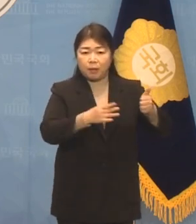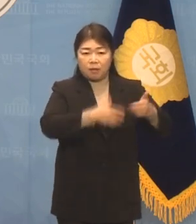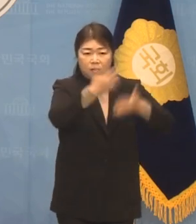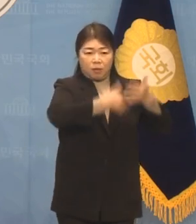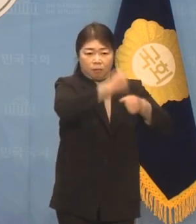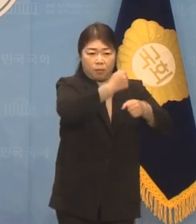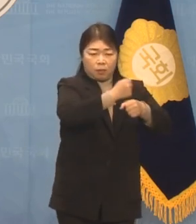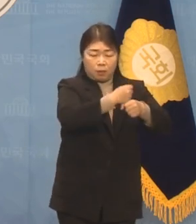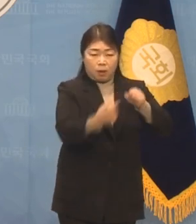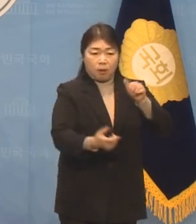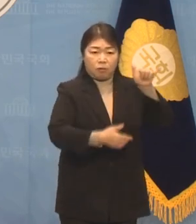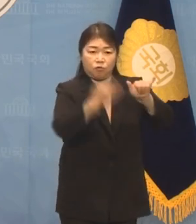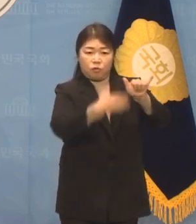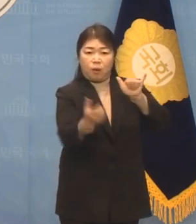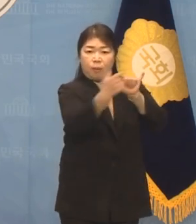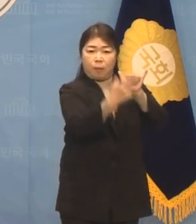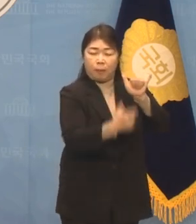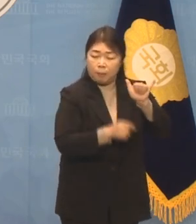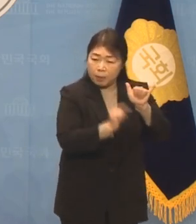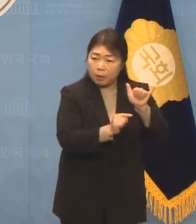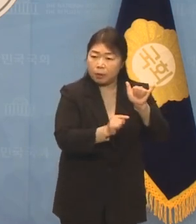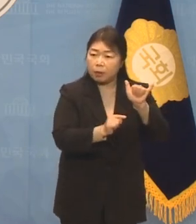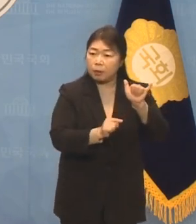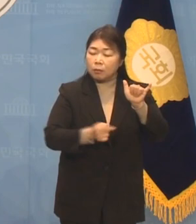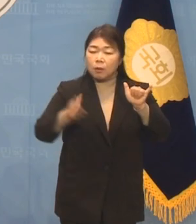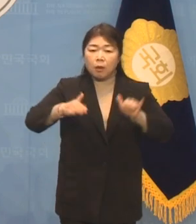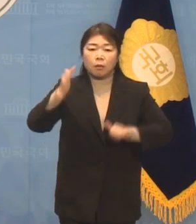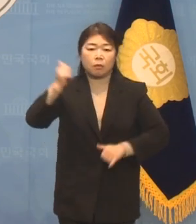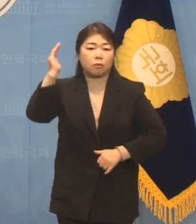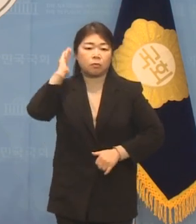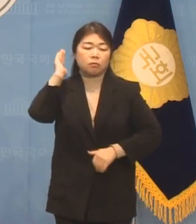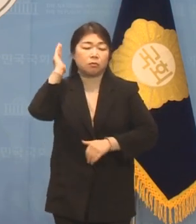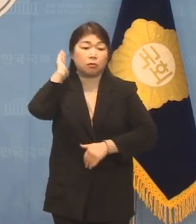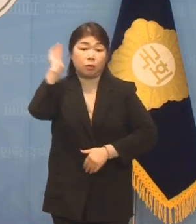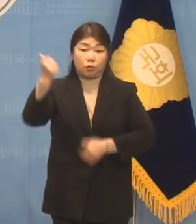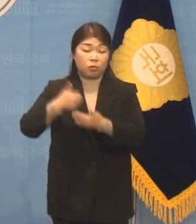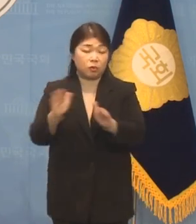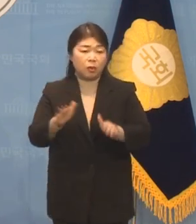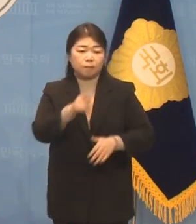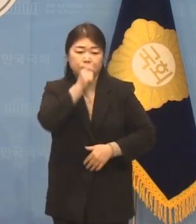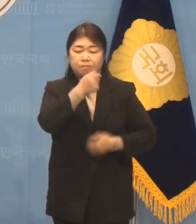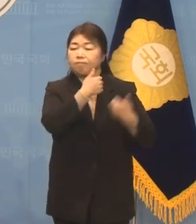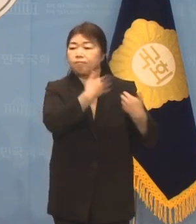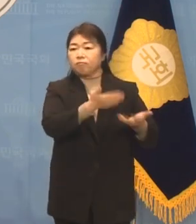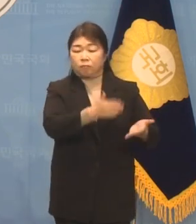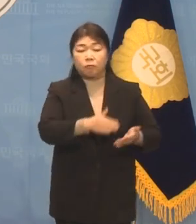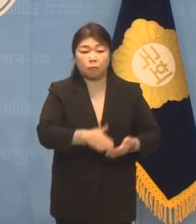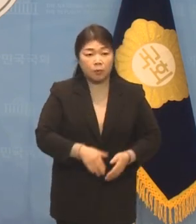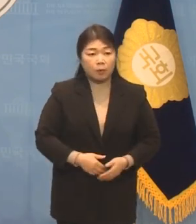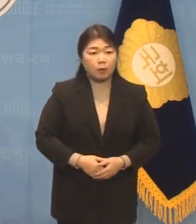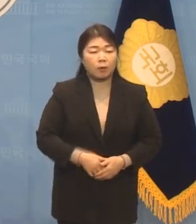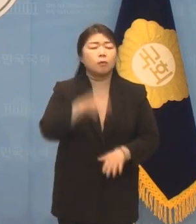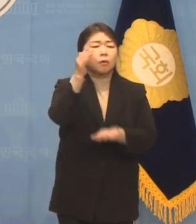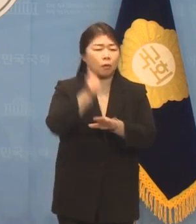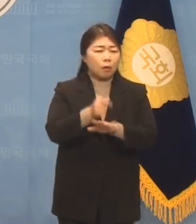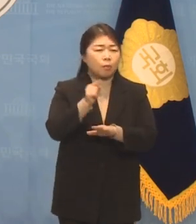영상 게재, 대통령실의 암묵적 동의하에 이루어지고 있는 것은 아닌지 의심할 수밖에